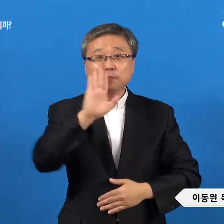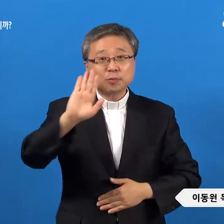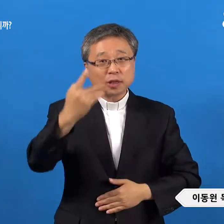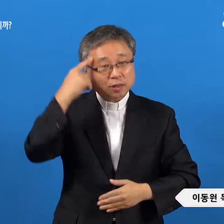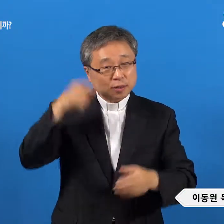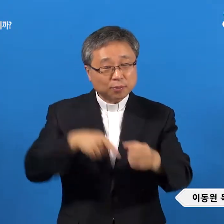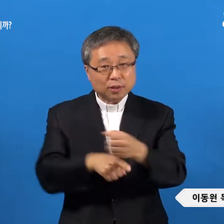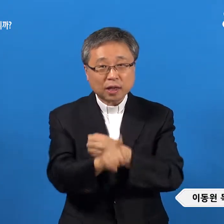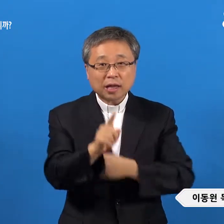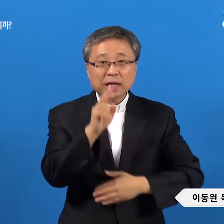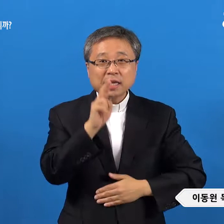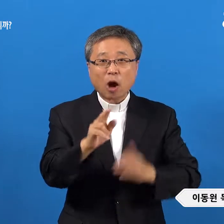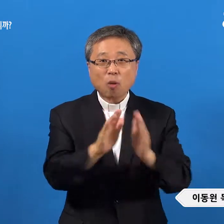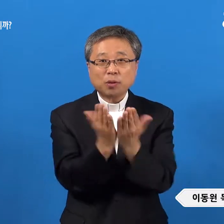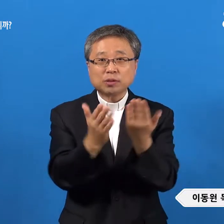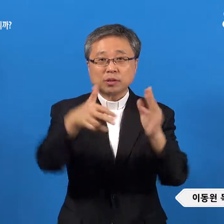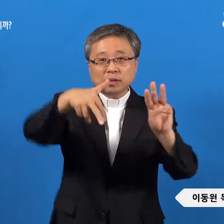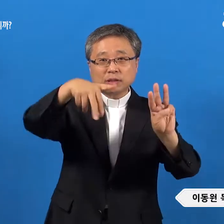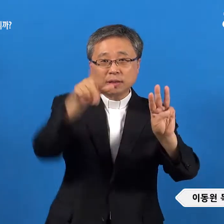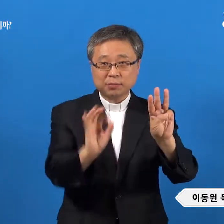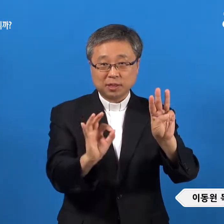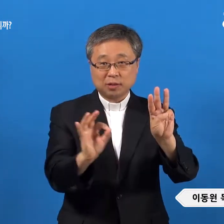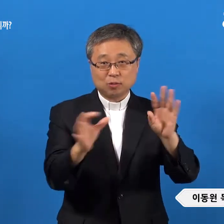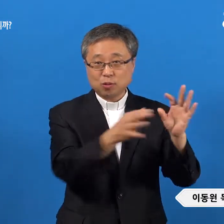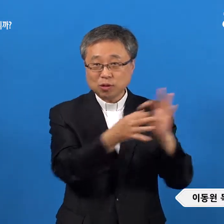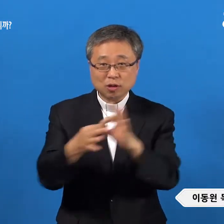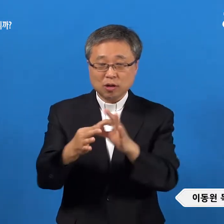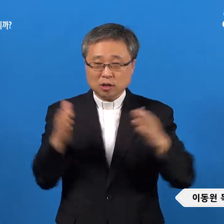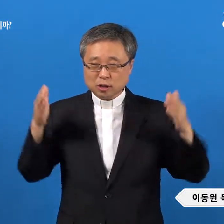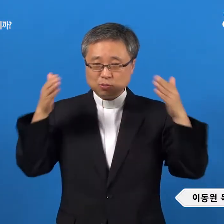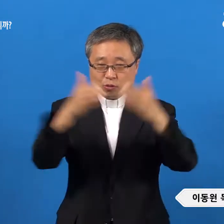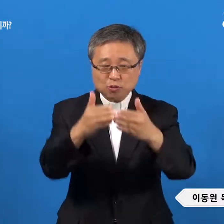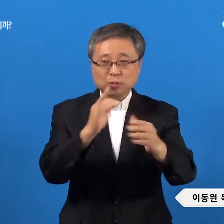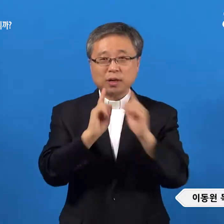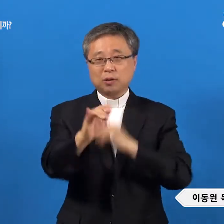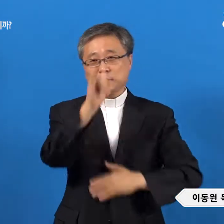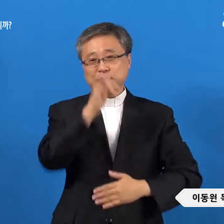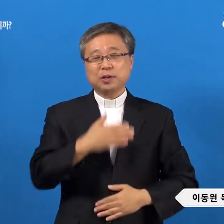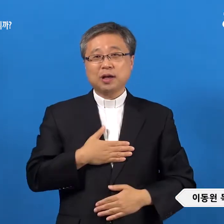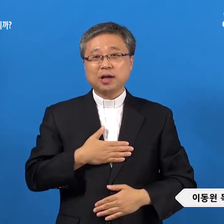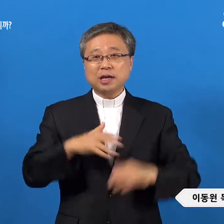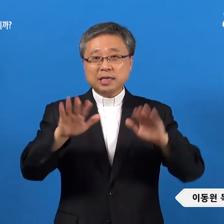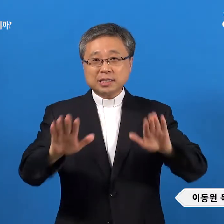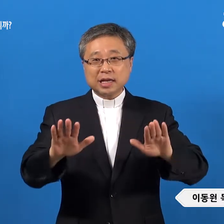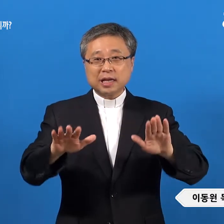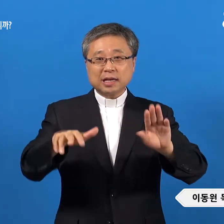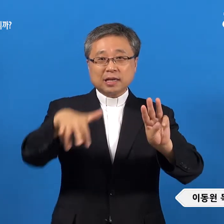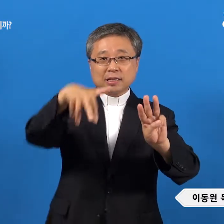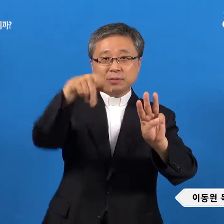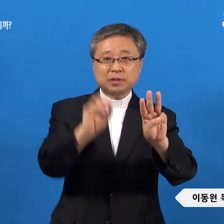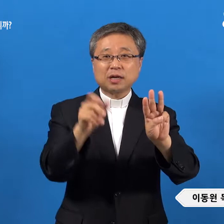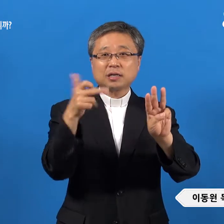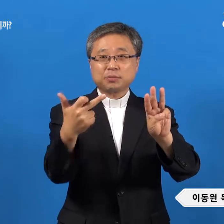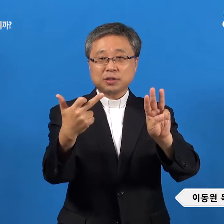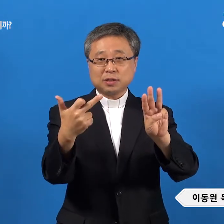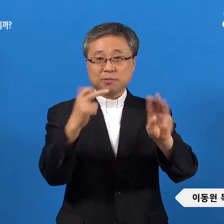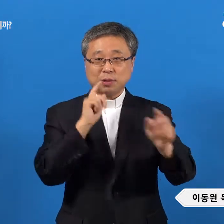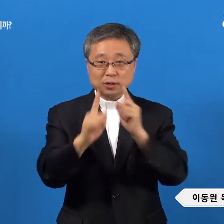야고보서 3장에서 좀 더 집중적으로 다루고 있습니다. 자, 야고보서 3장 17절의 말씀을 우리